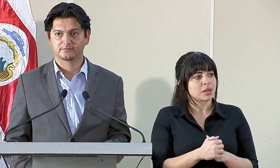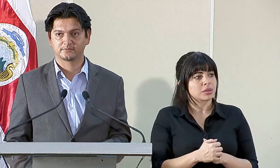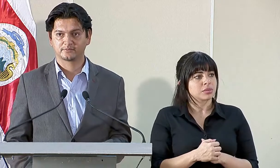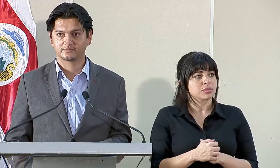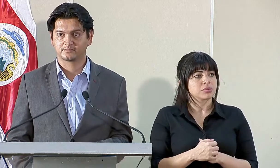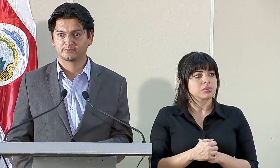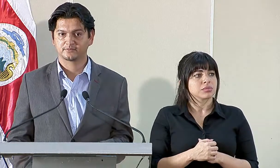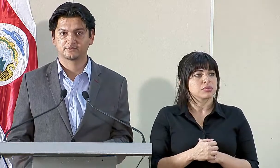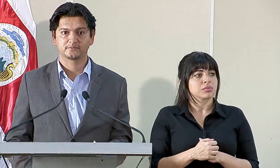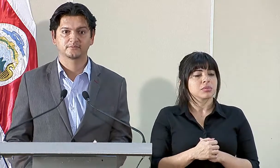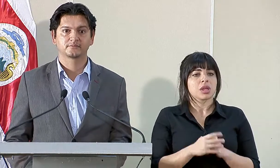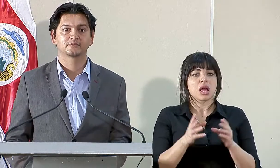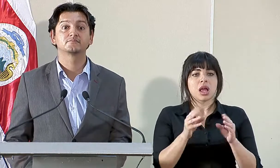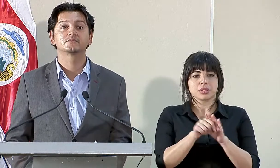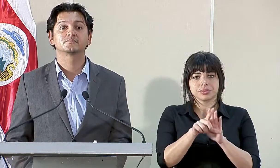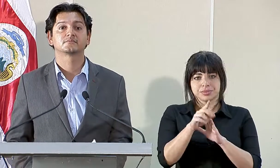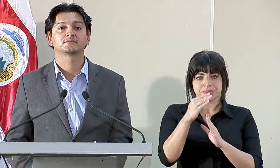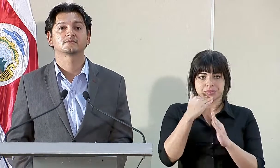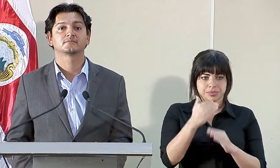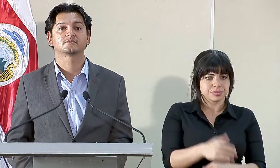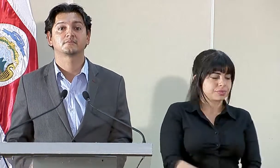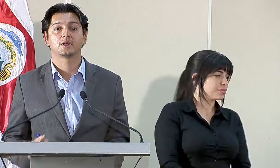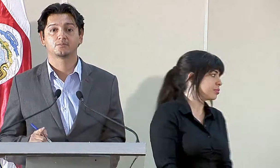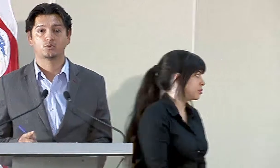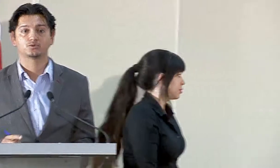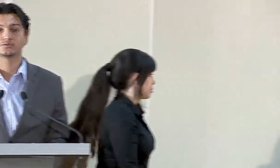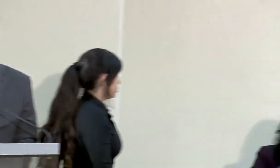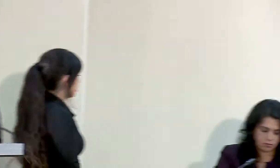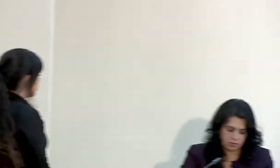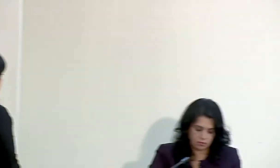a Congreso. Gracias.